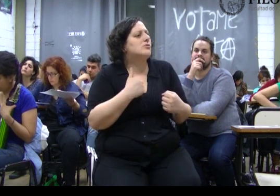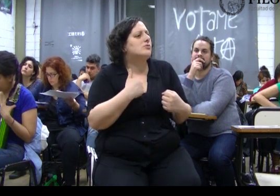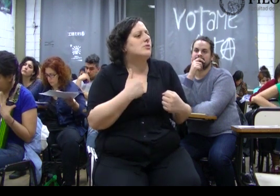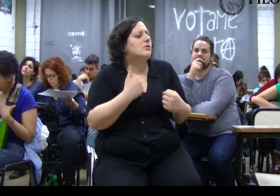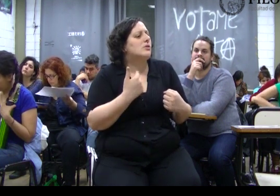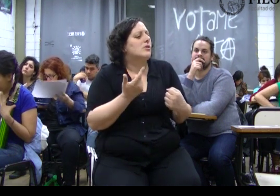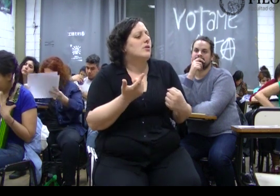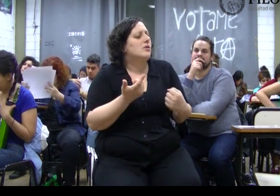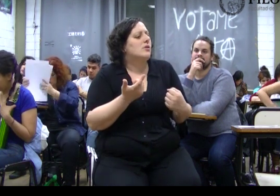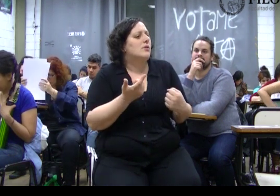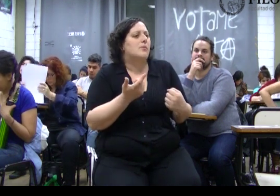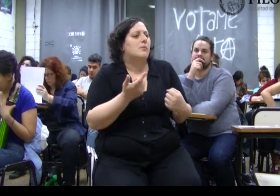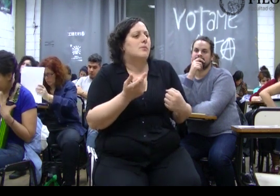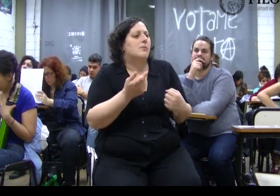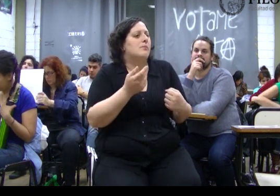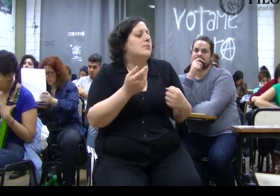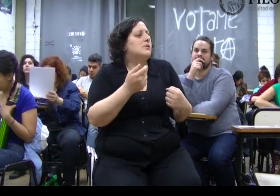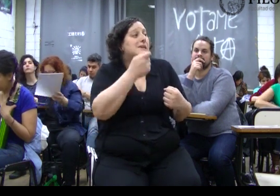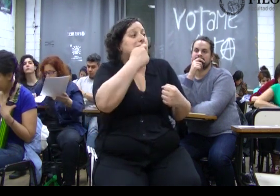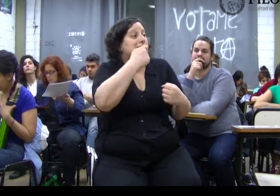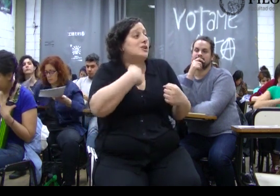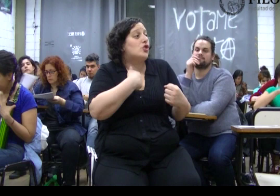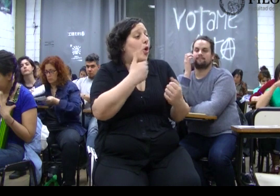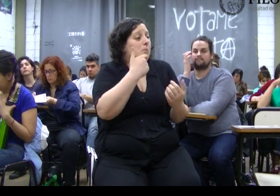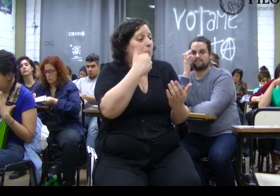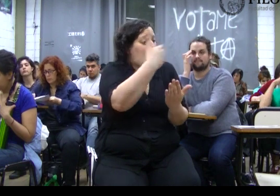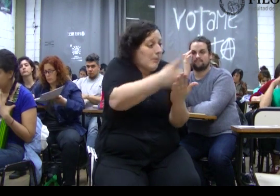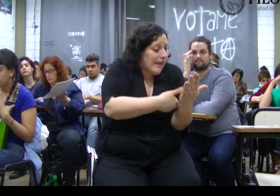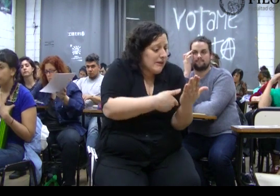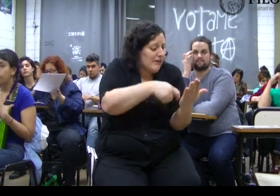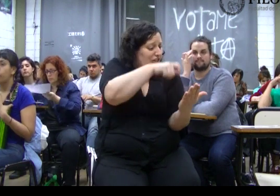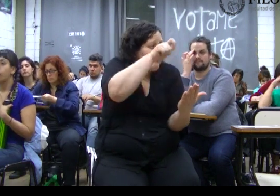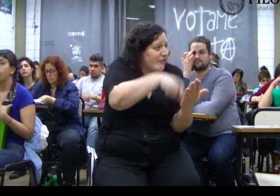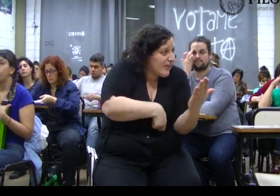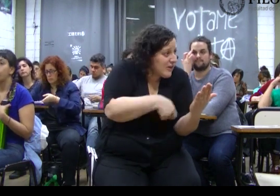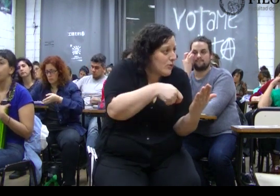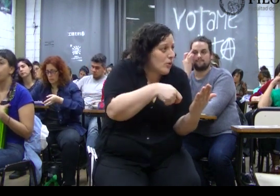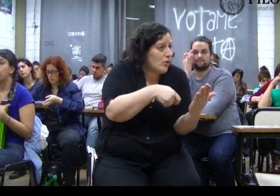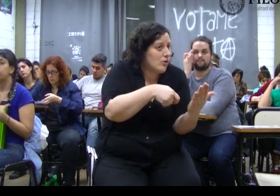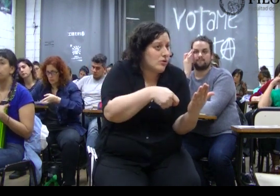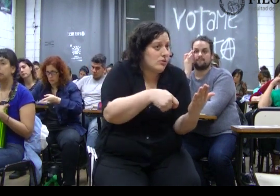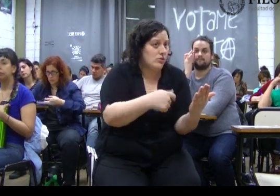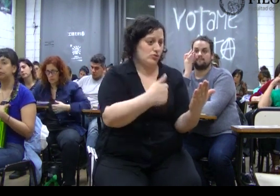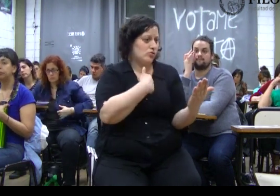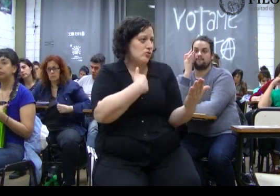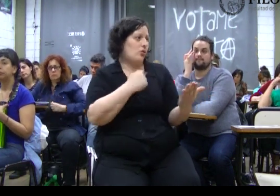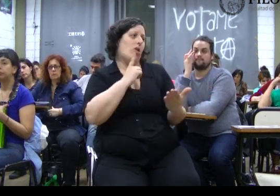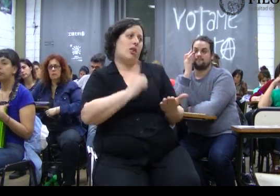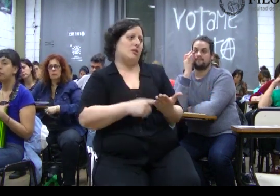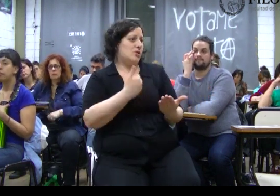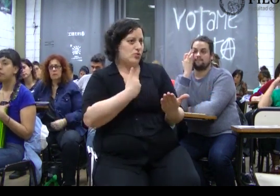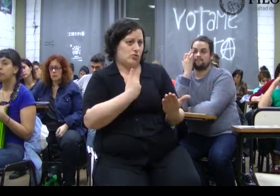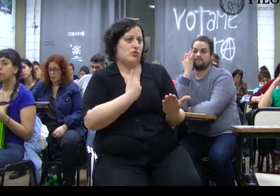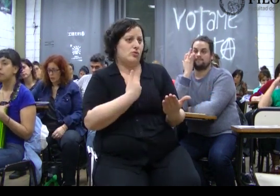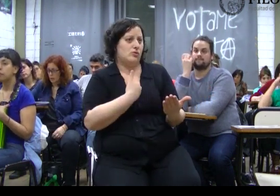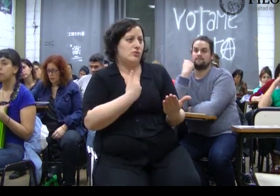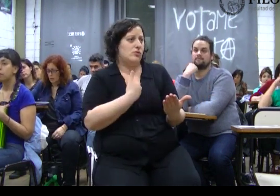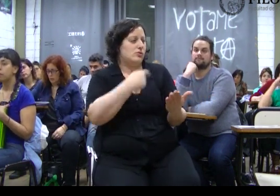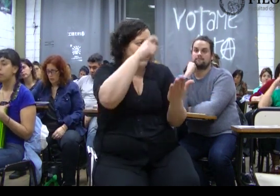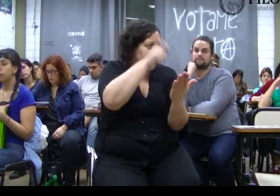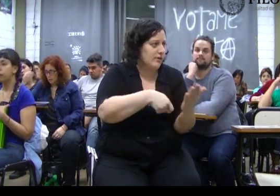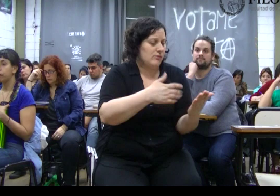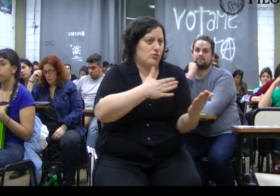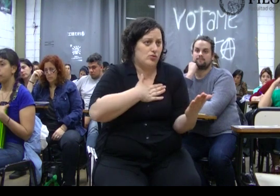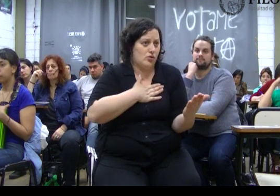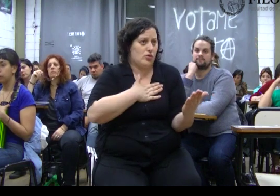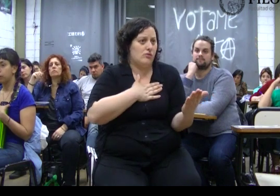quienes firmamos un consentimiento informado somos nosotras y que tenemos derecho a hacer nuestras